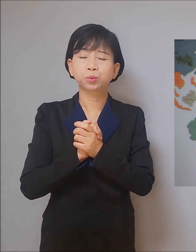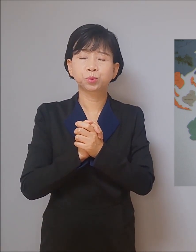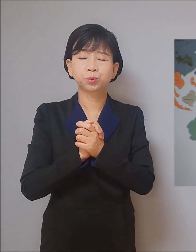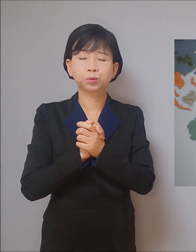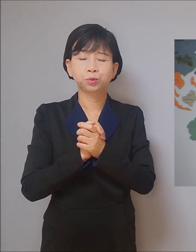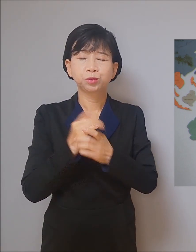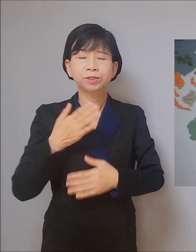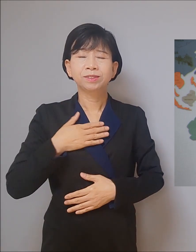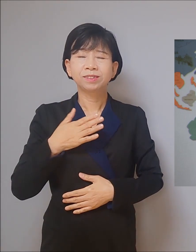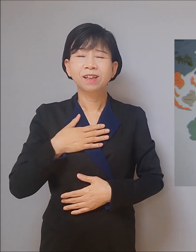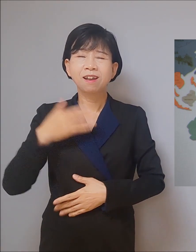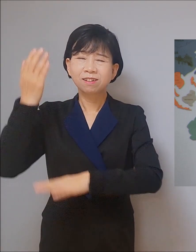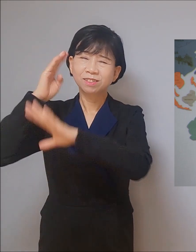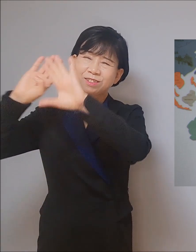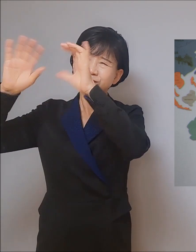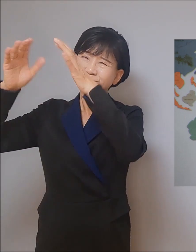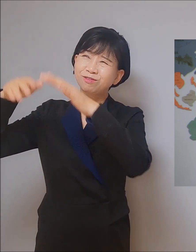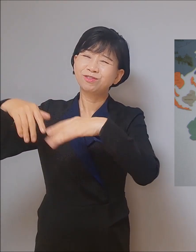난 천국 갈 것 같다,